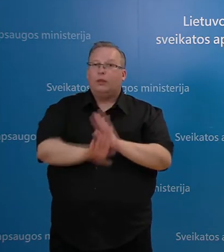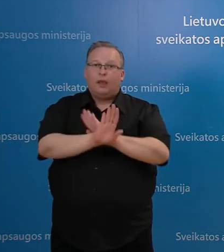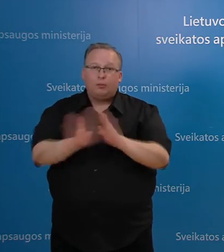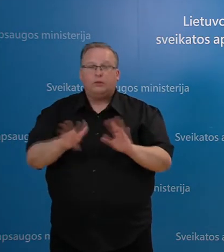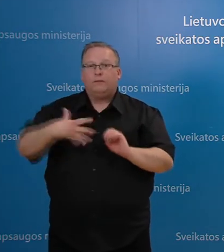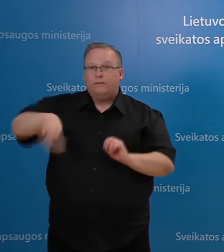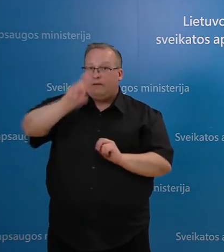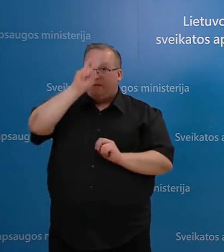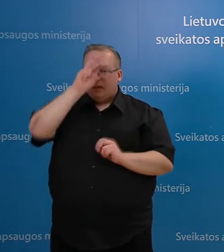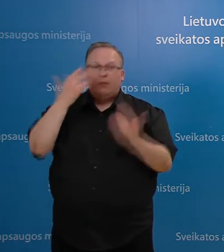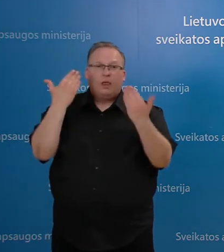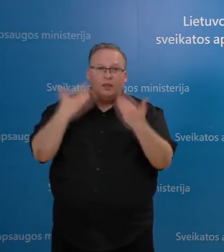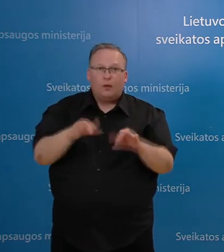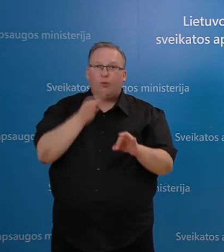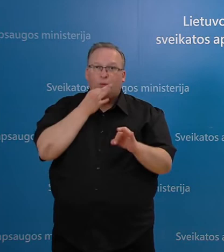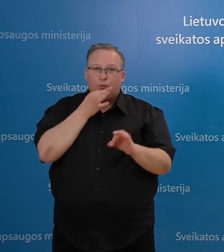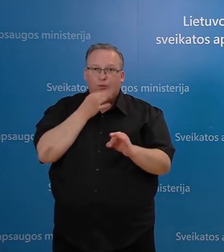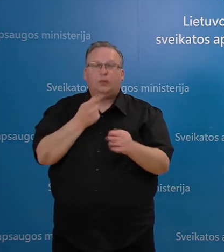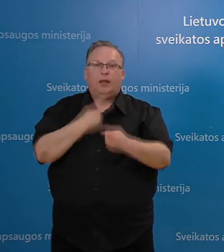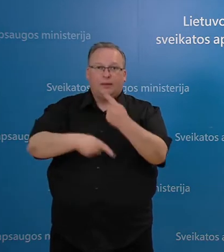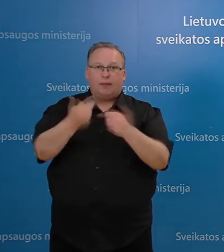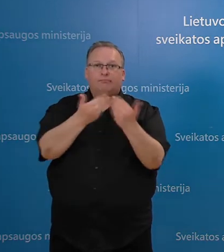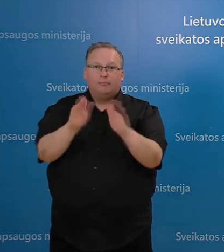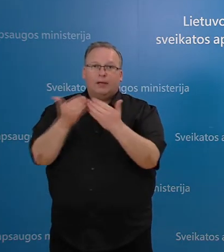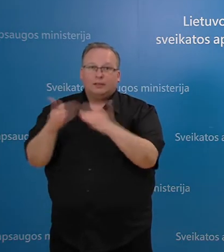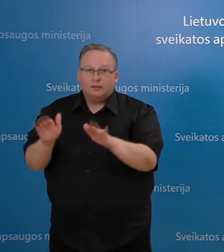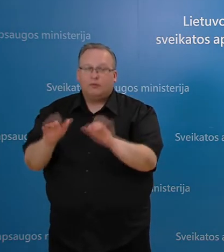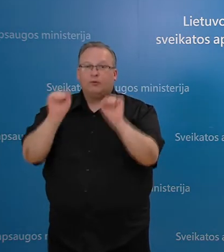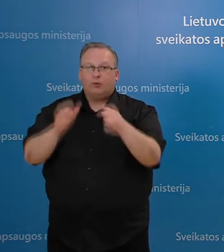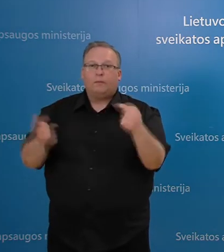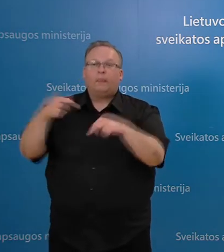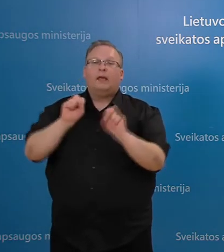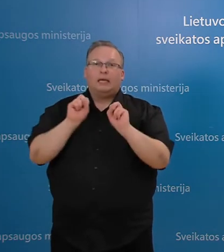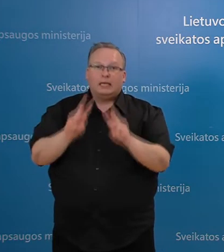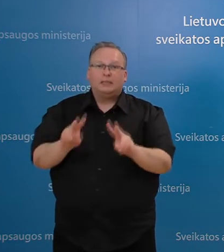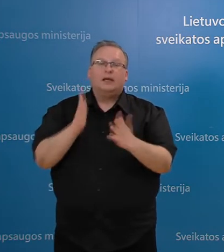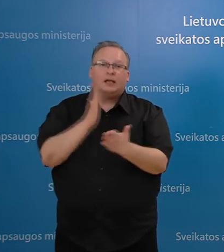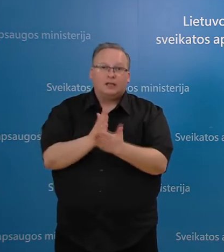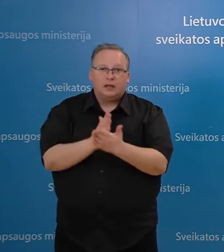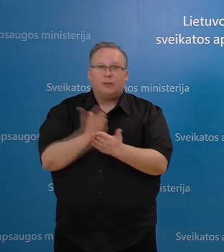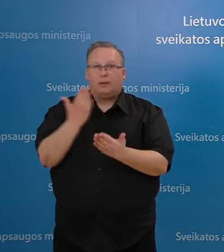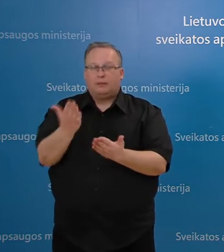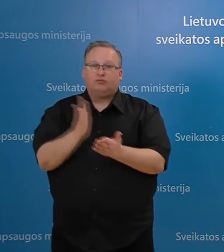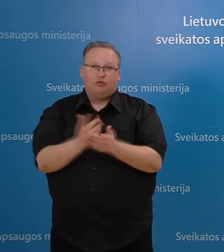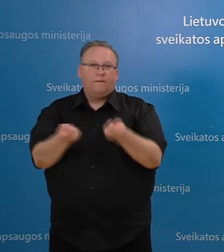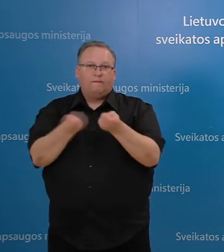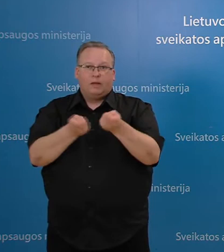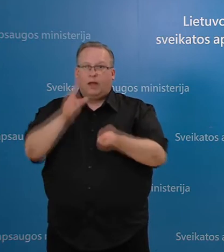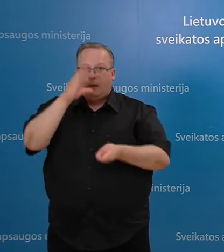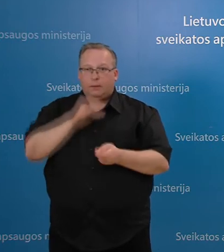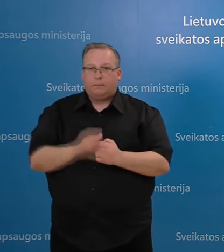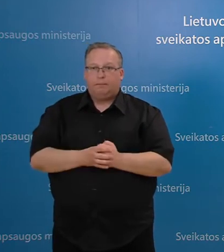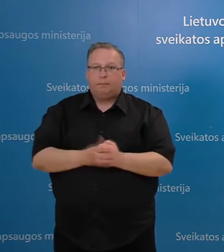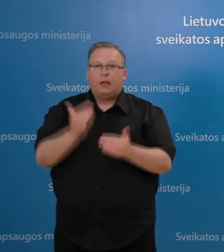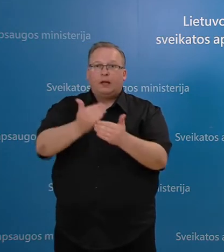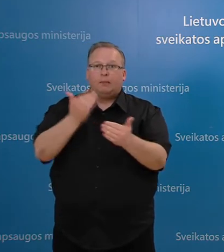visos šalis atsiverinėja, ta rizika natūralu, kad šiek tiek išauga, bet kol kas jinai yra valdoma. Ir prieš